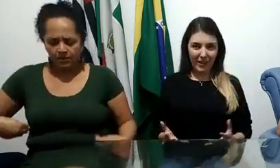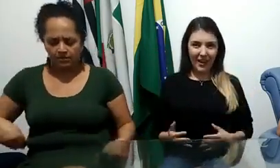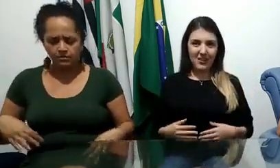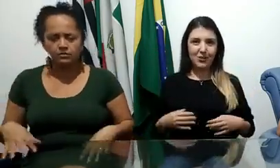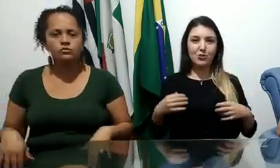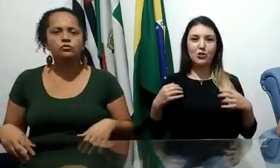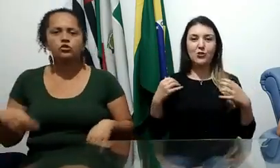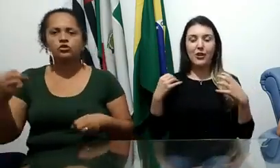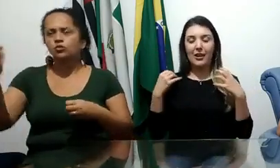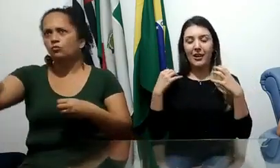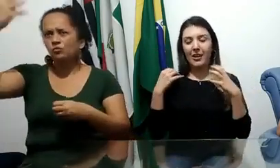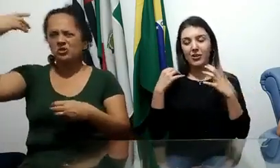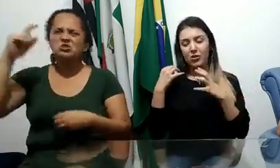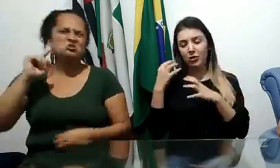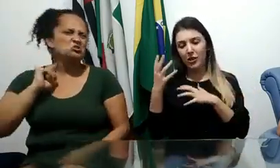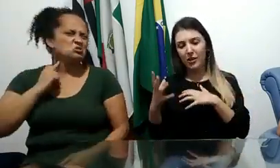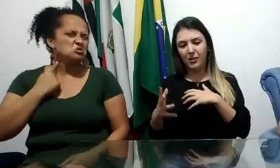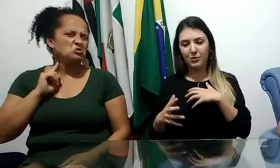do palácio